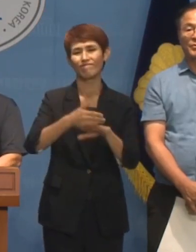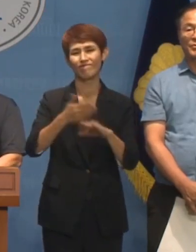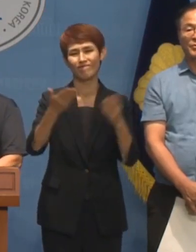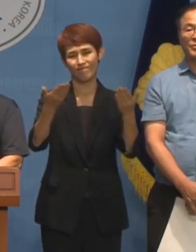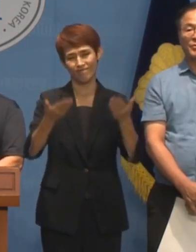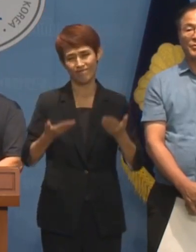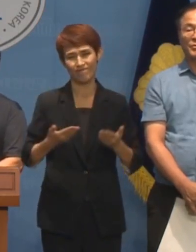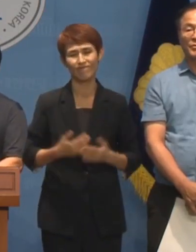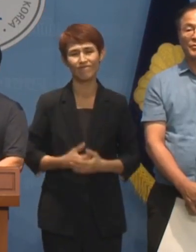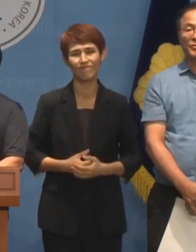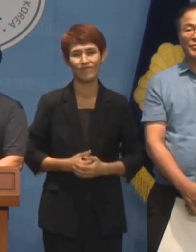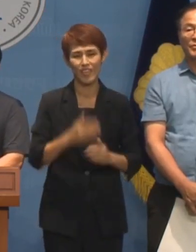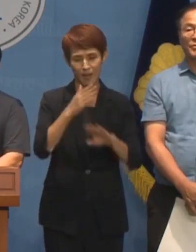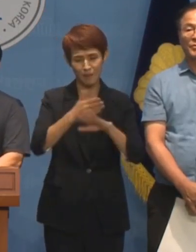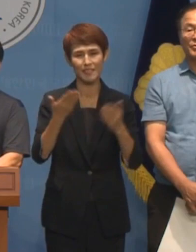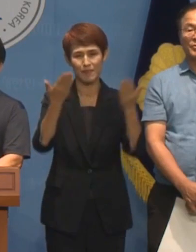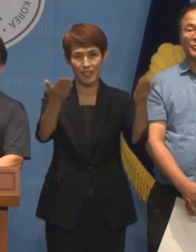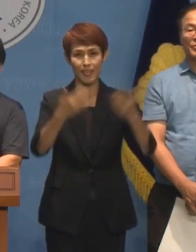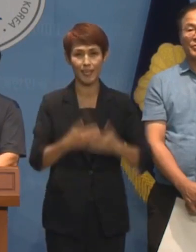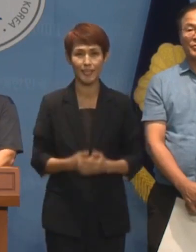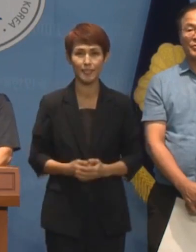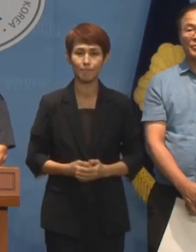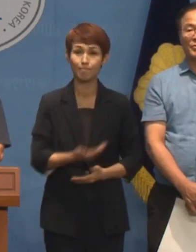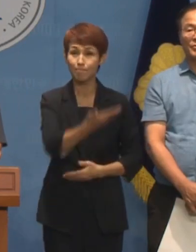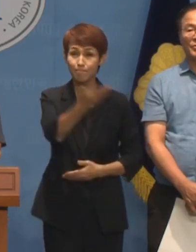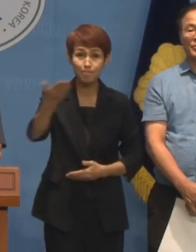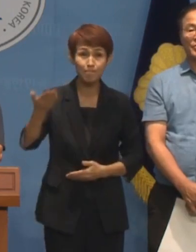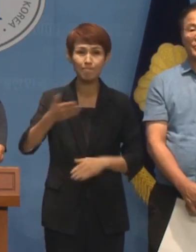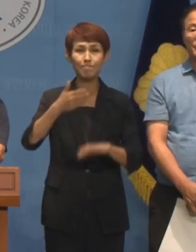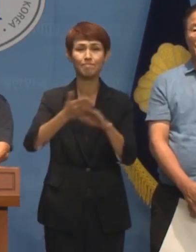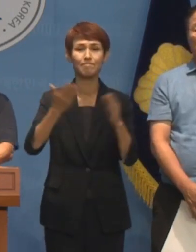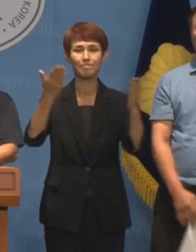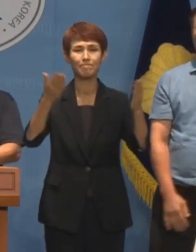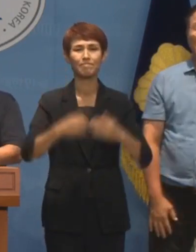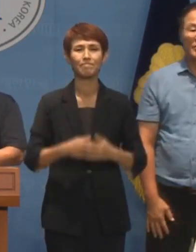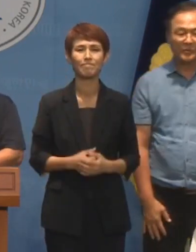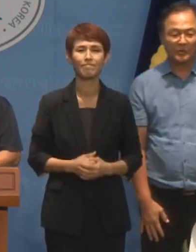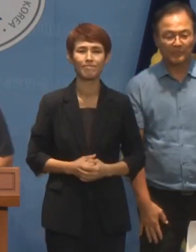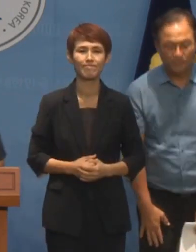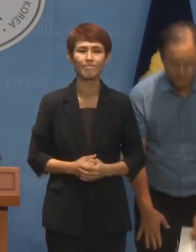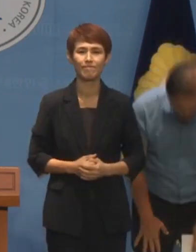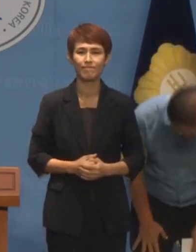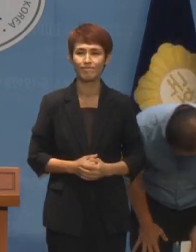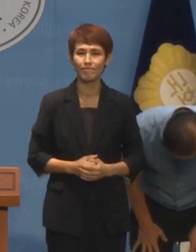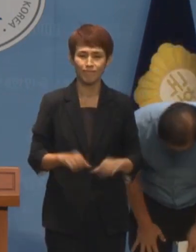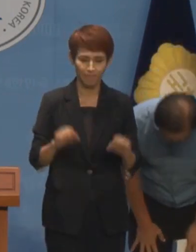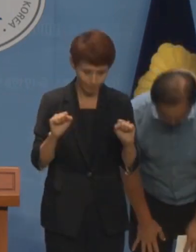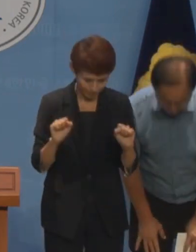주신 것만으로 큰 힘입니다. 감사합니다. 생중계해 주신 모든 채널에 감사드립니다. 이상 기자회 마칩니다.